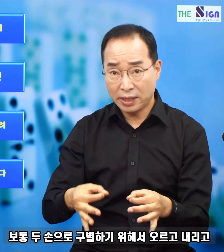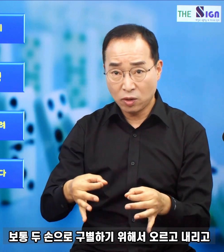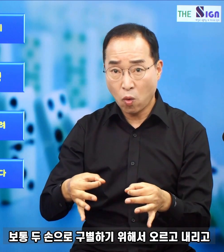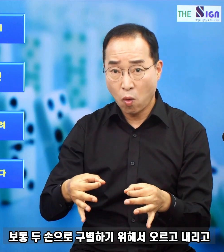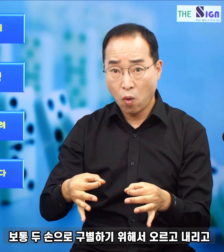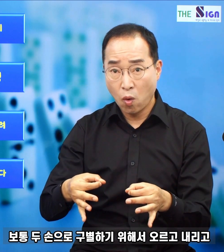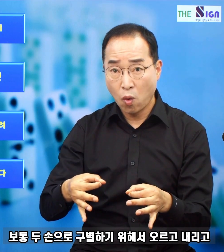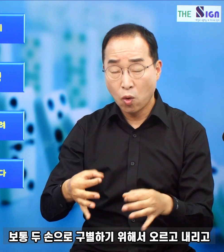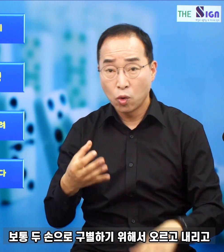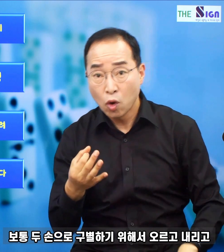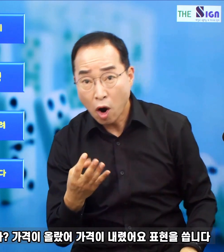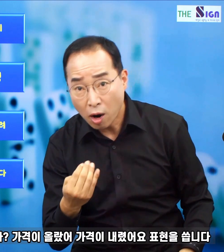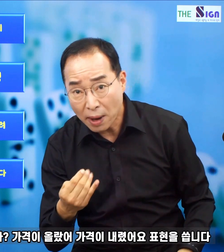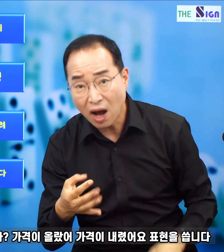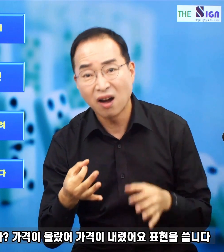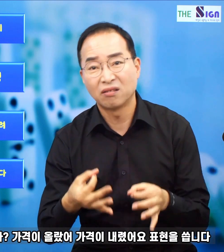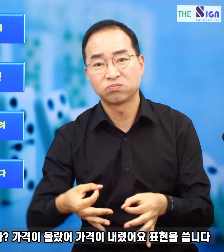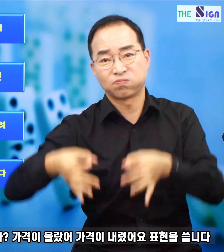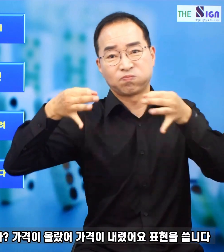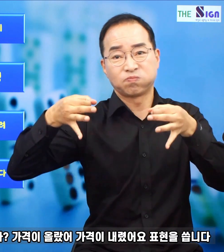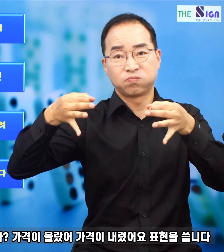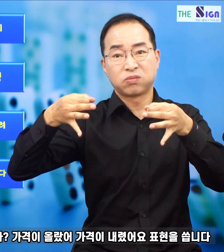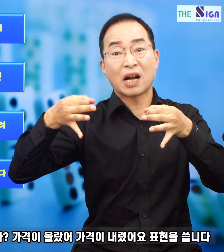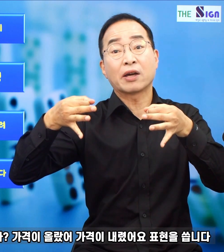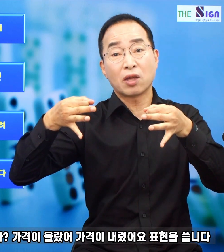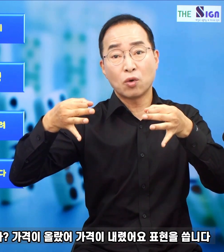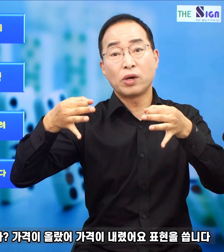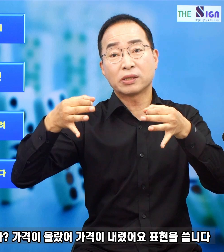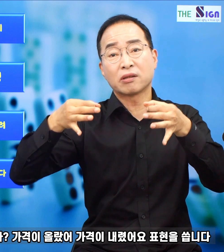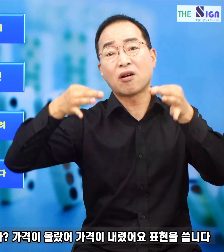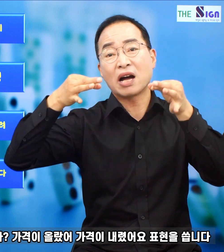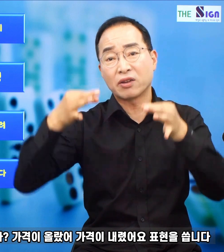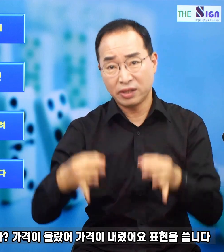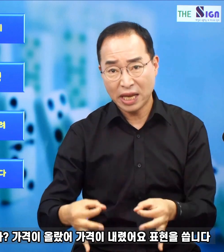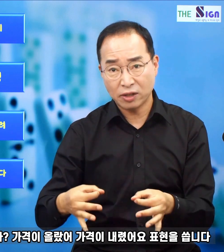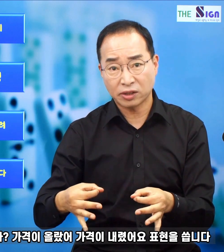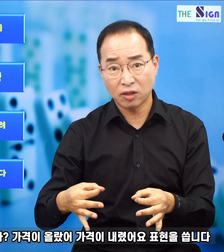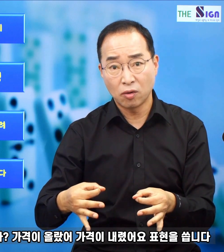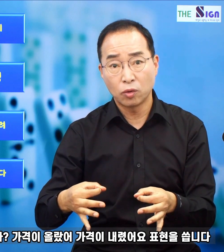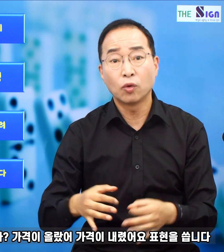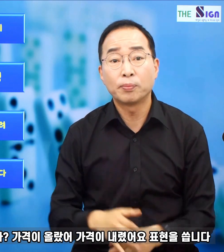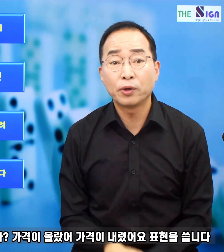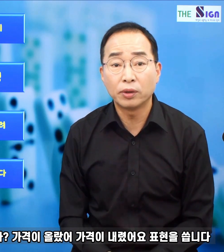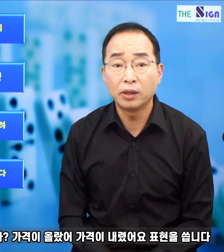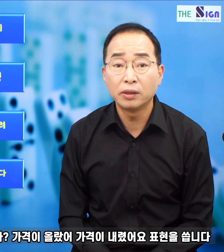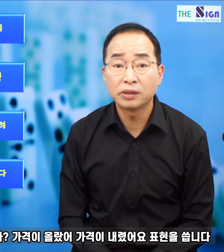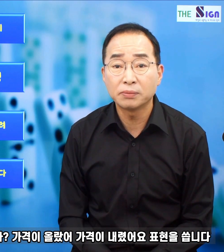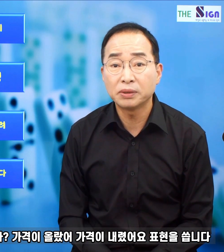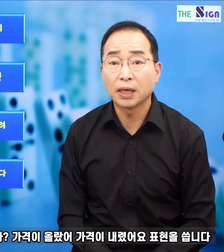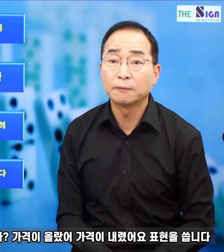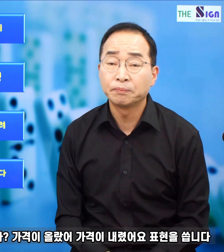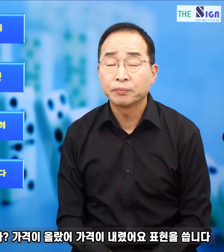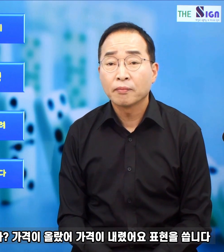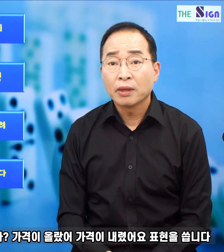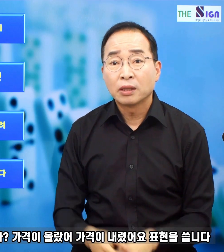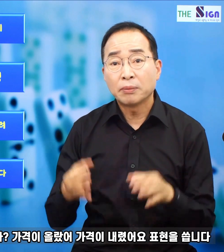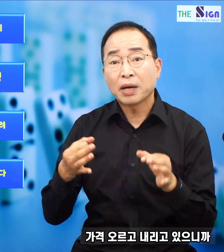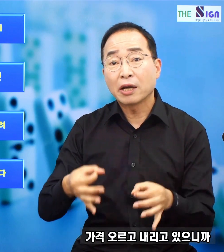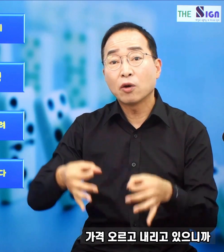내리고, 얼마? 가격이 올랐어, 가격이 내렸어, 요 표현을 씁니다. 그 다음에 가격